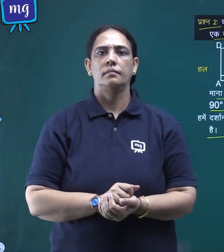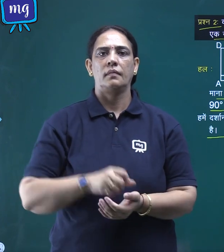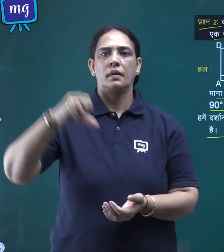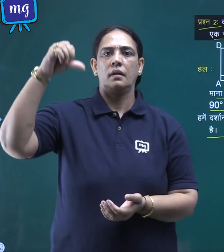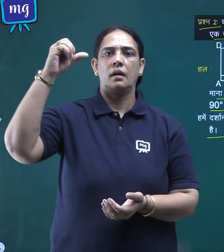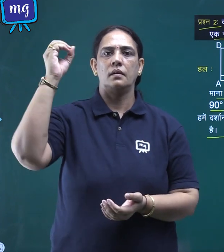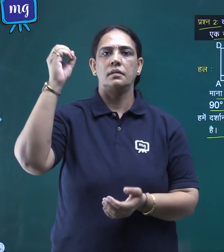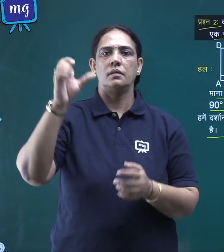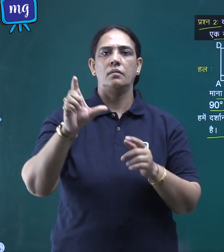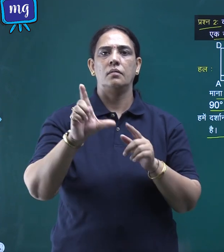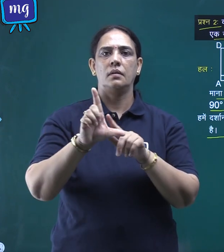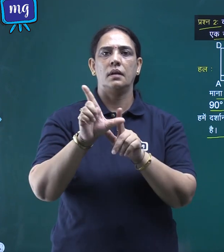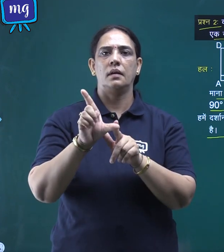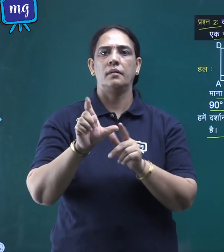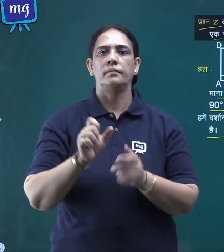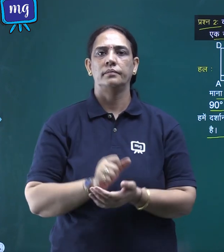90 डिग्री।